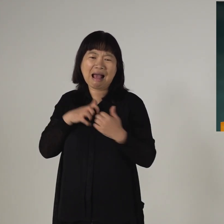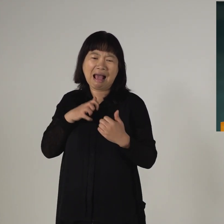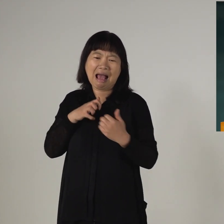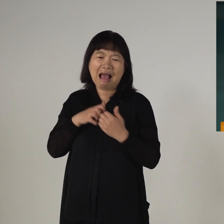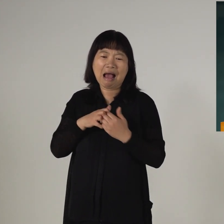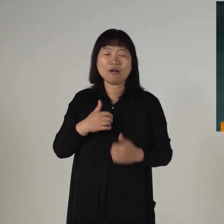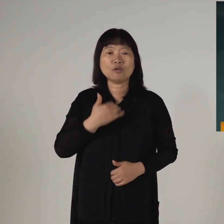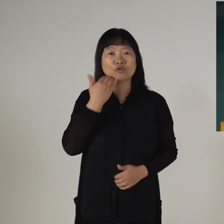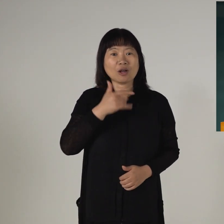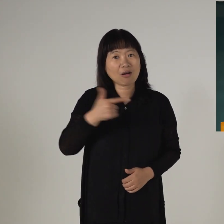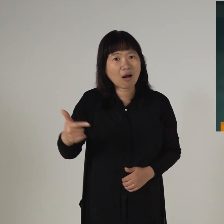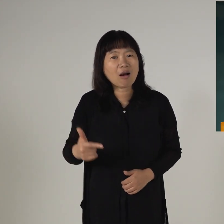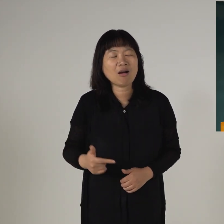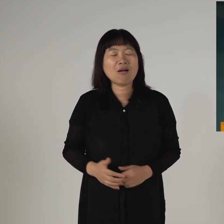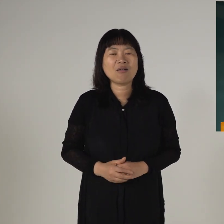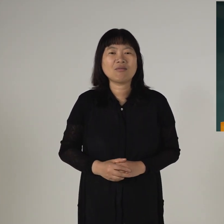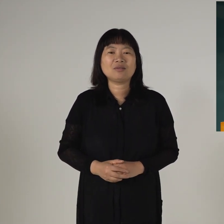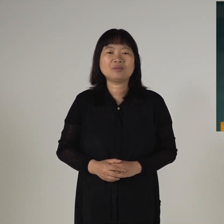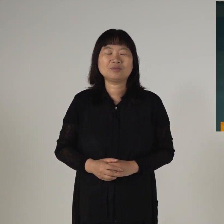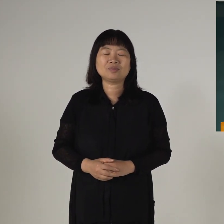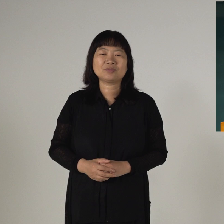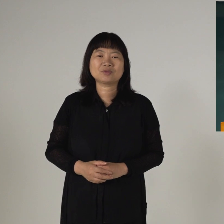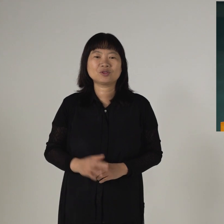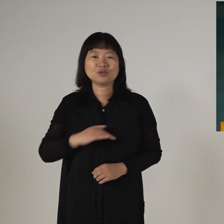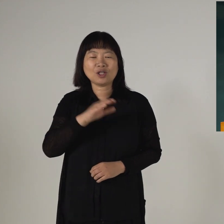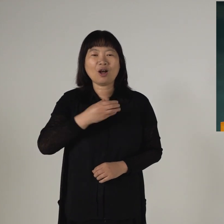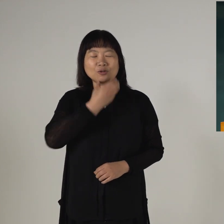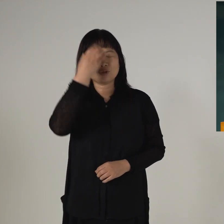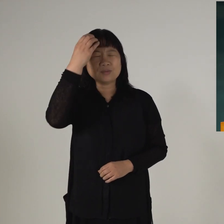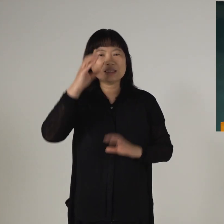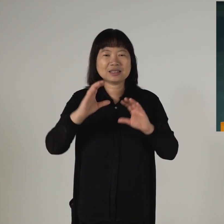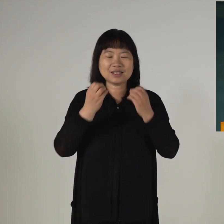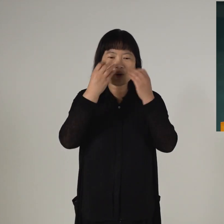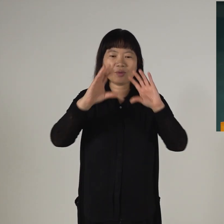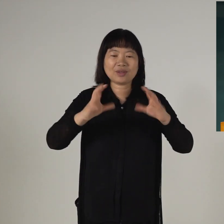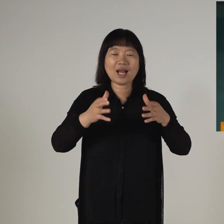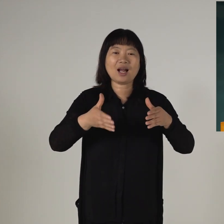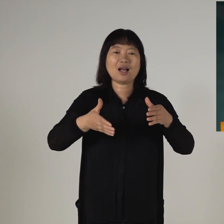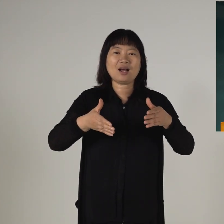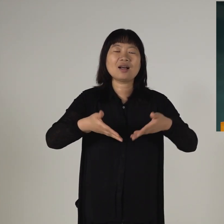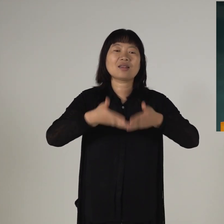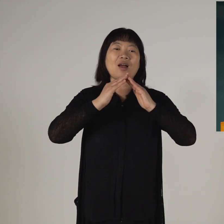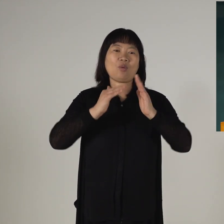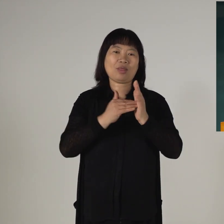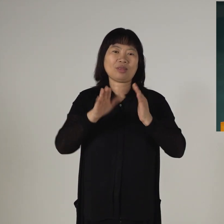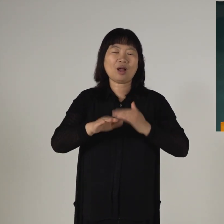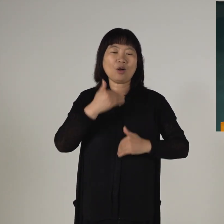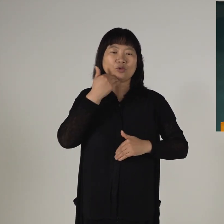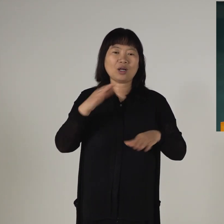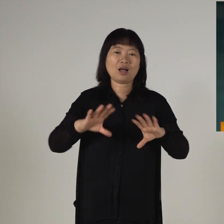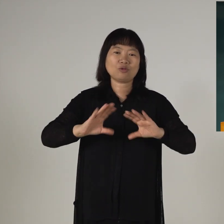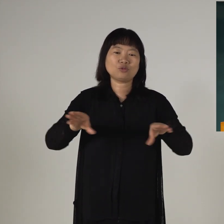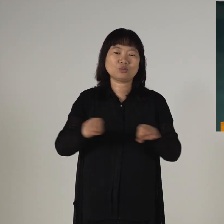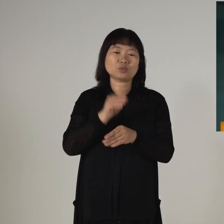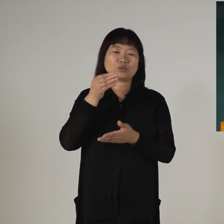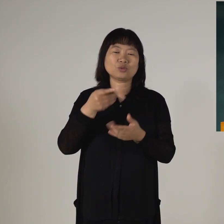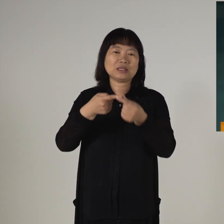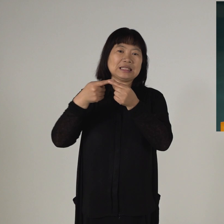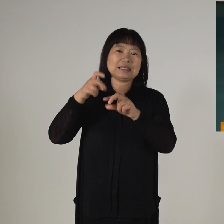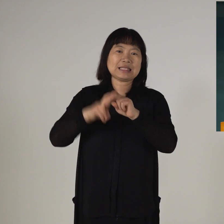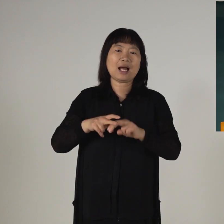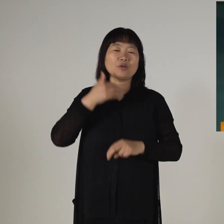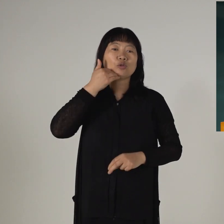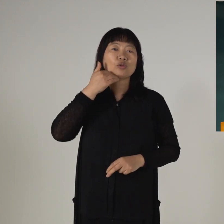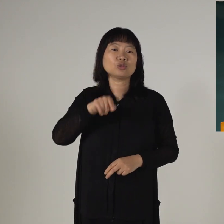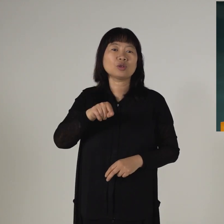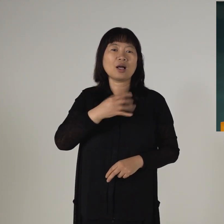새 나라가 올 텐데 누가 국무총리 하는 거야? 베드로가 그냥